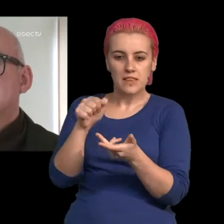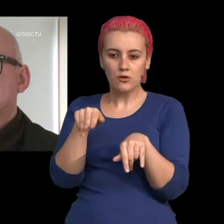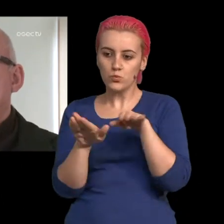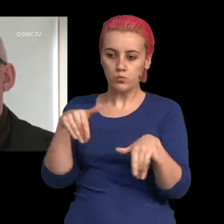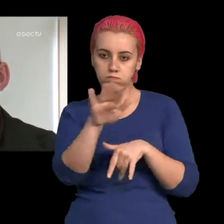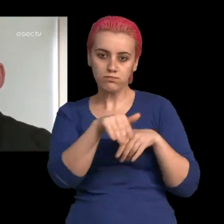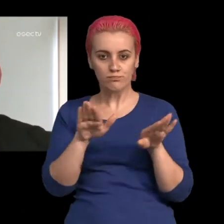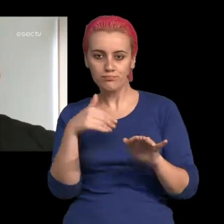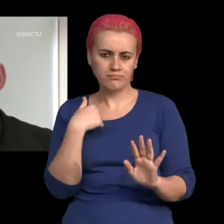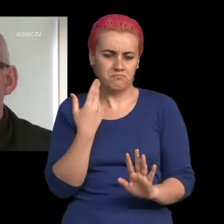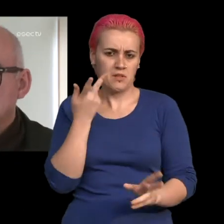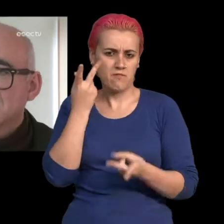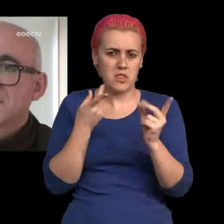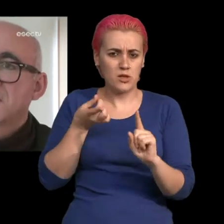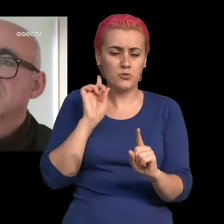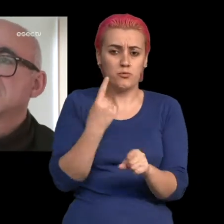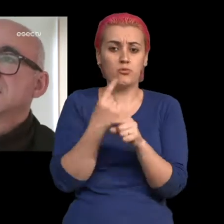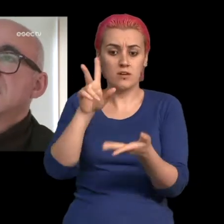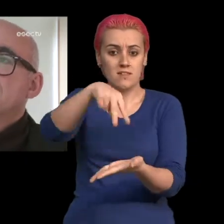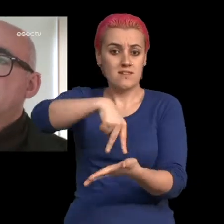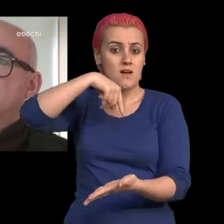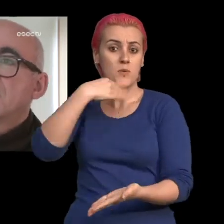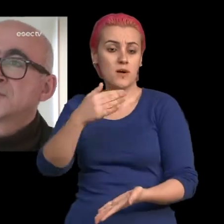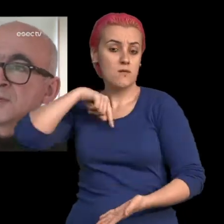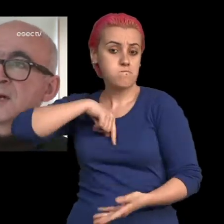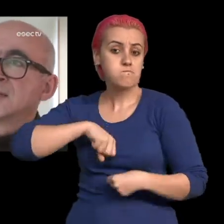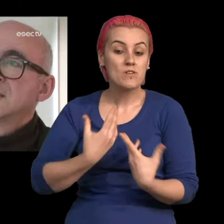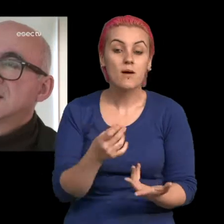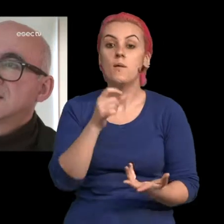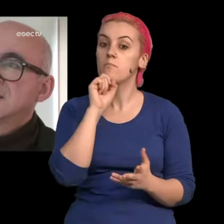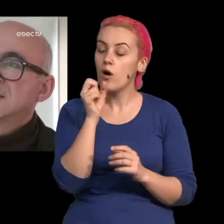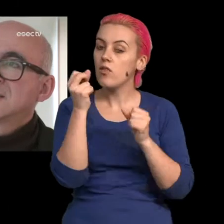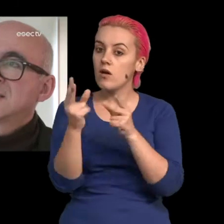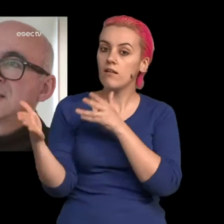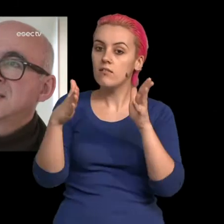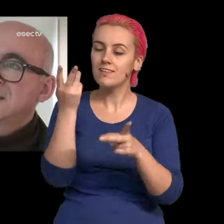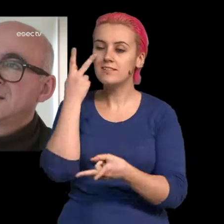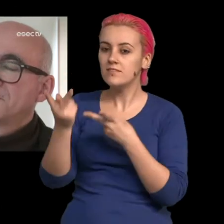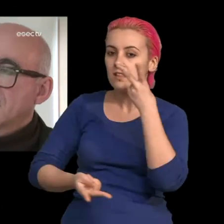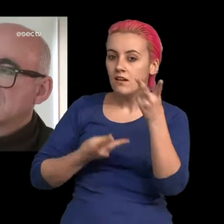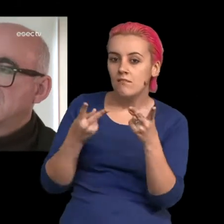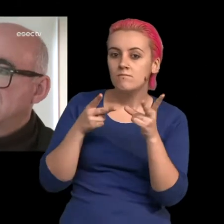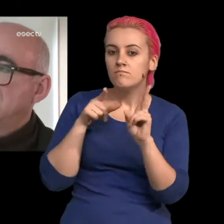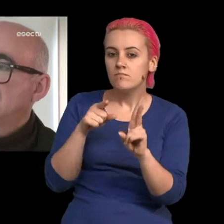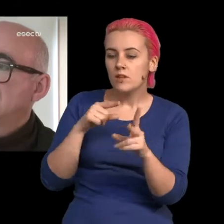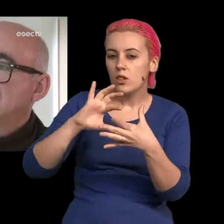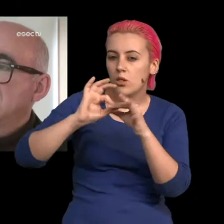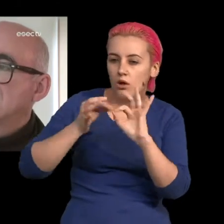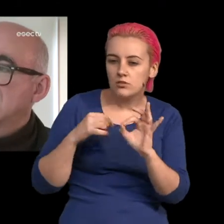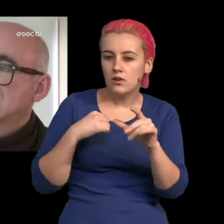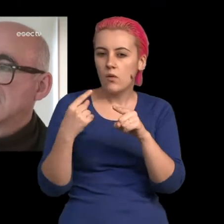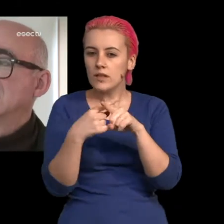de um artista que está a fazer essa performance. Poderão é julgar que sentido e